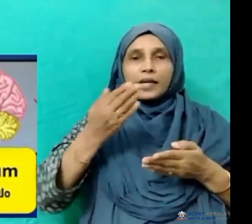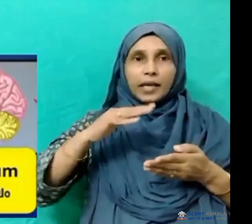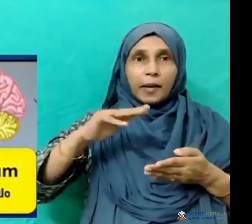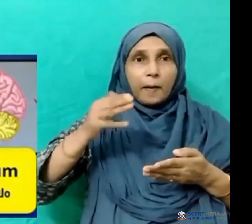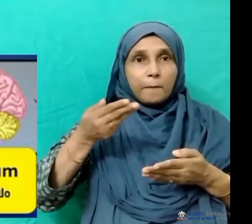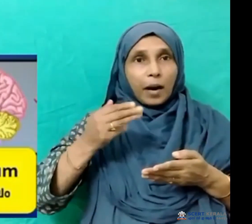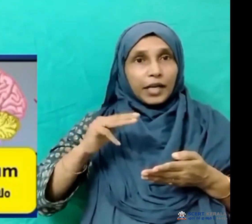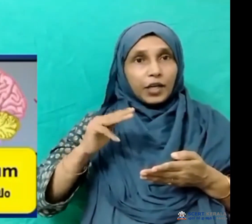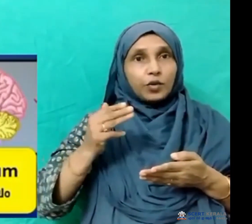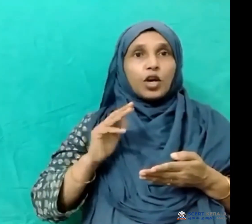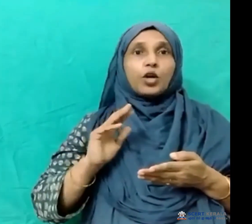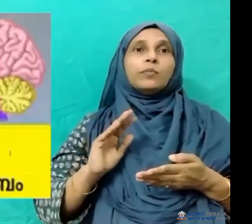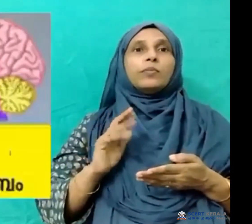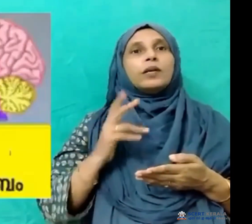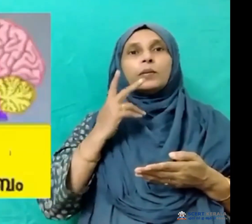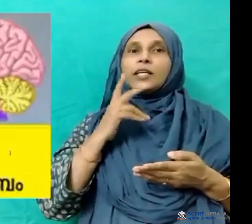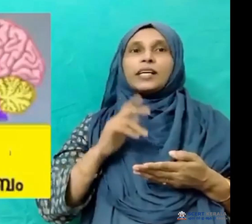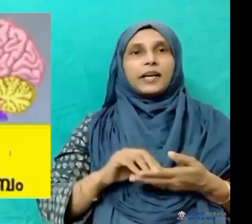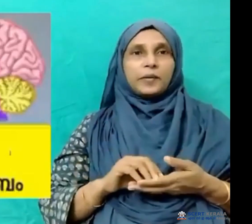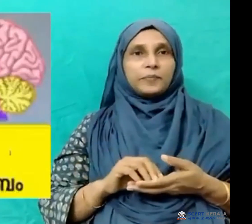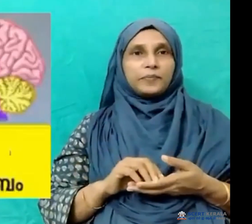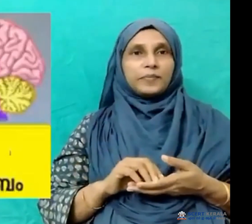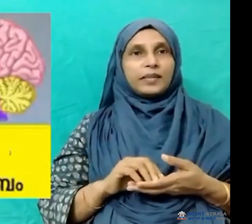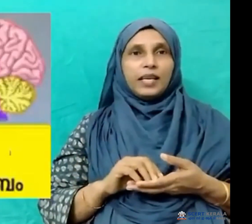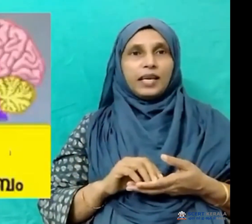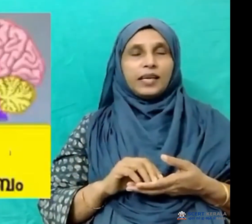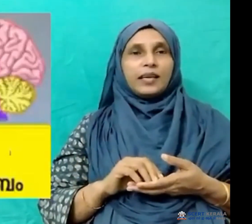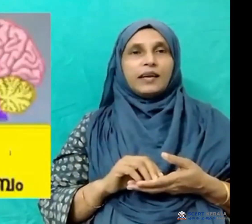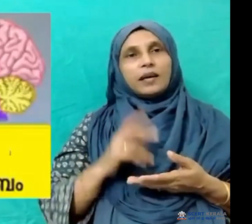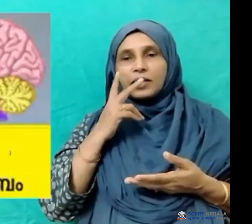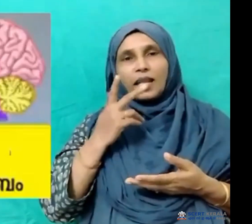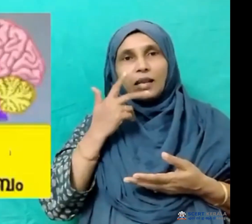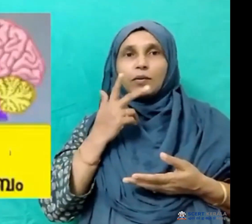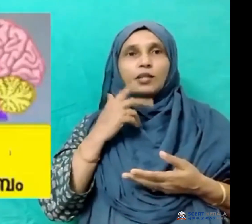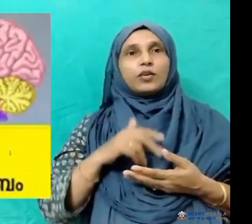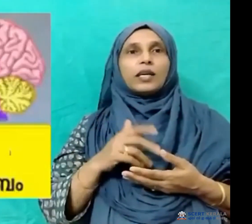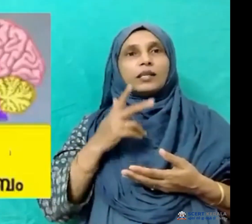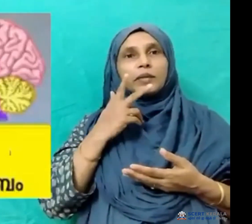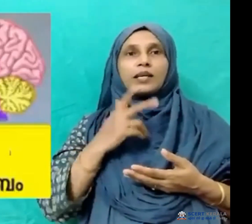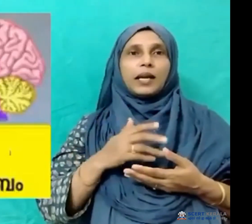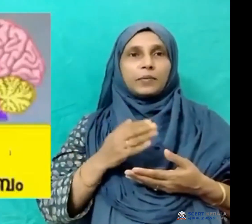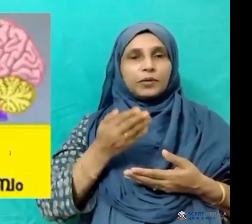ഇങ്ങനെ മടക്കുകളും നമുക്ക് കാണാം, അല്ലെ? നമ്മൾ നല്ല പോലെ നോക്കിയാൽ നമുക്ക് കാണാൻ പറ്റും